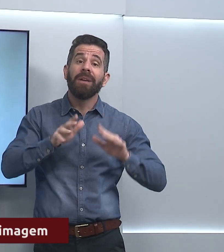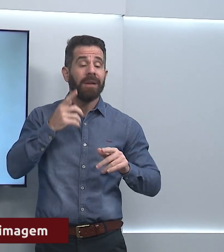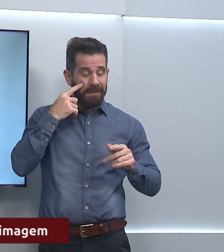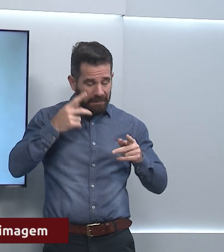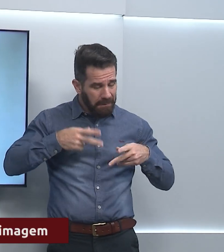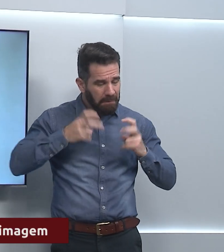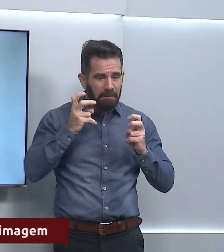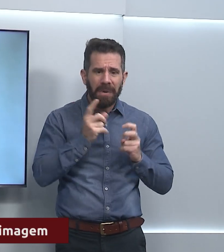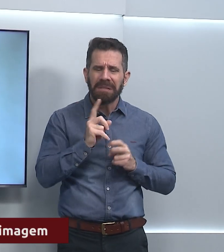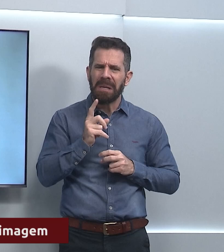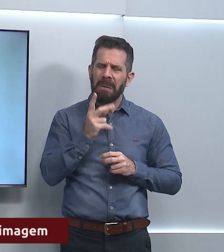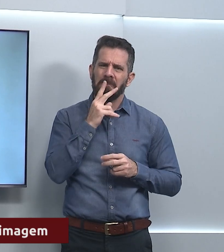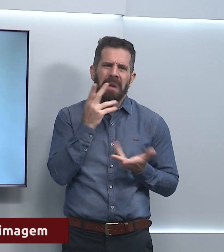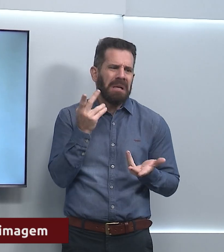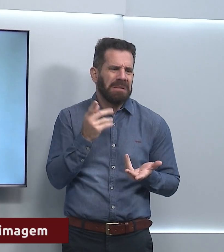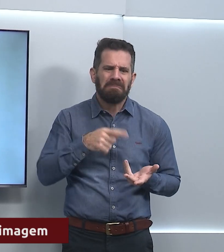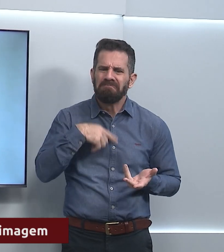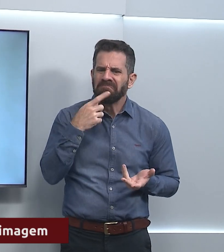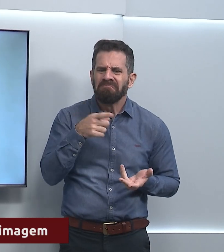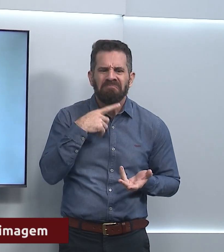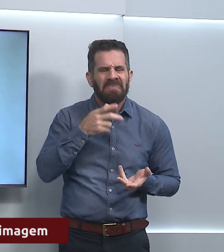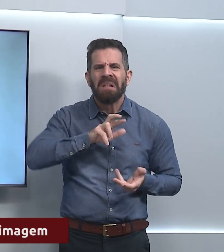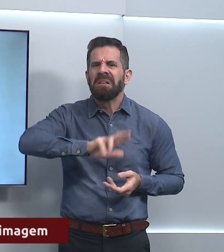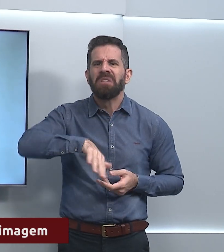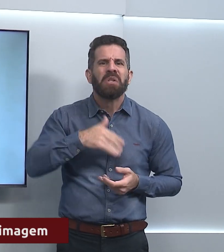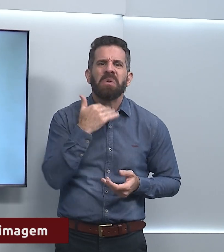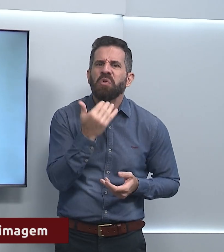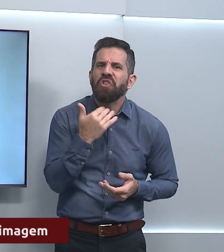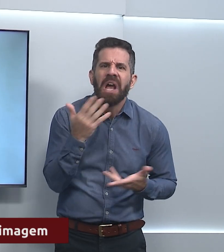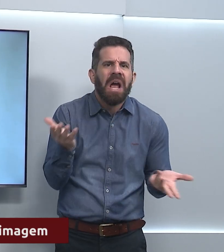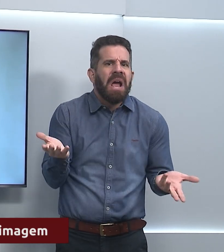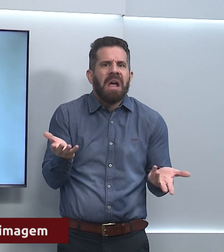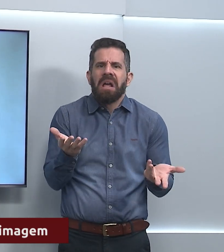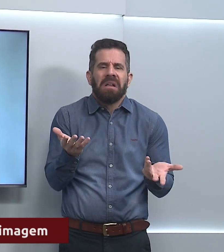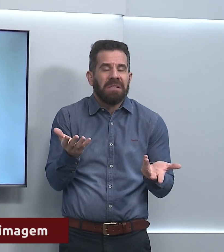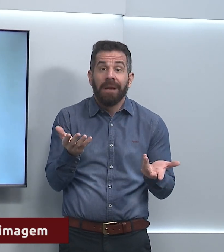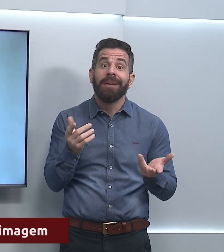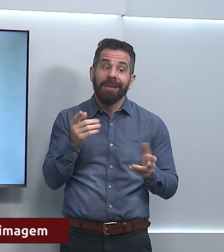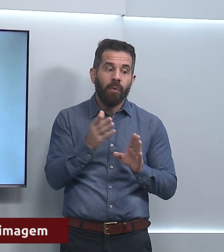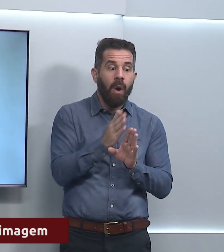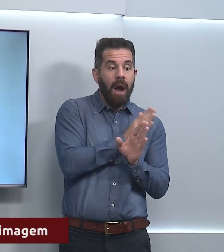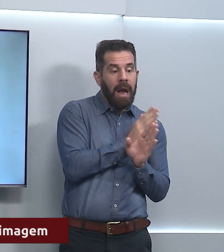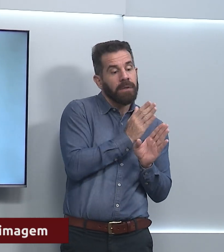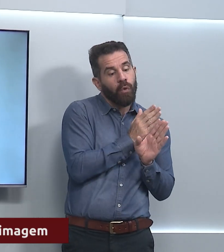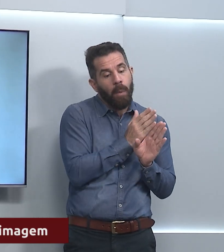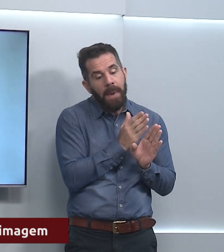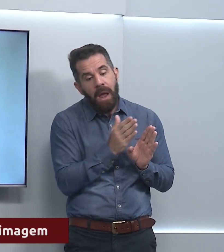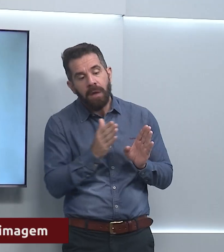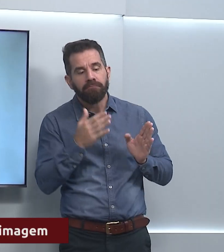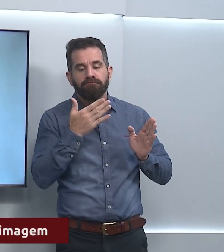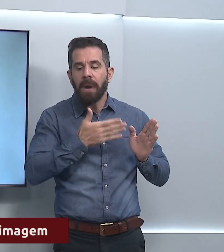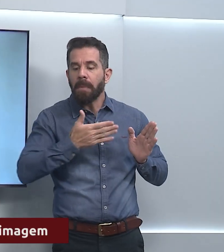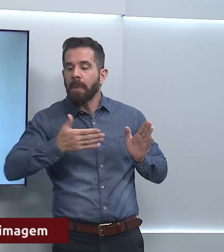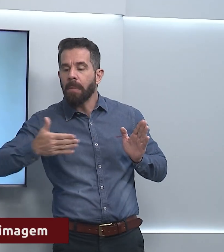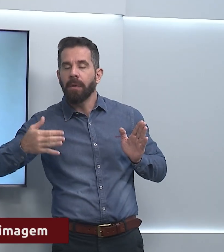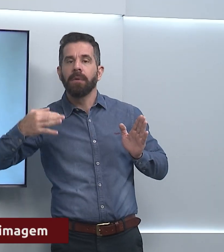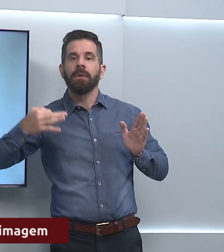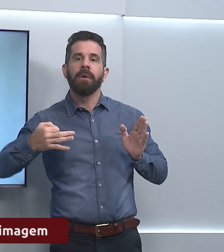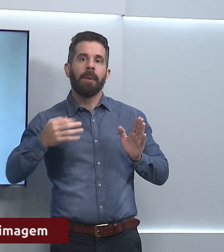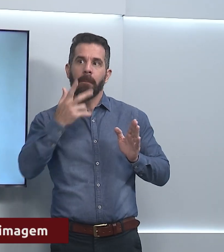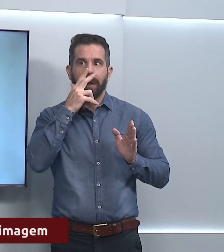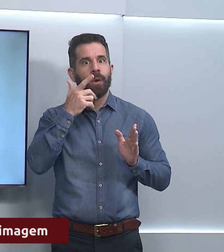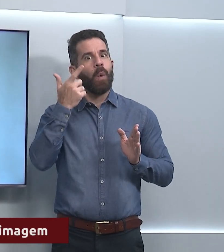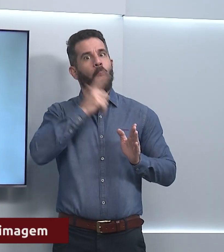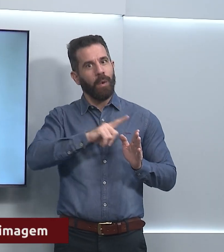aquela noção de onde elas estavam e onde elas estão chegando. E muitas vezes não vendo o quanto já